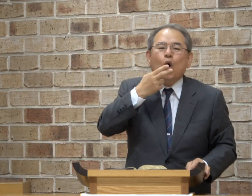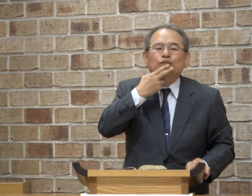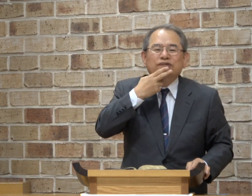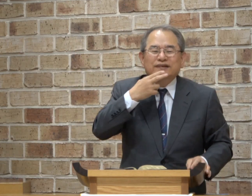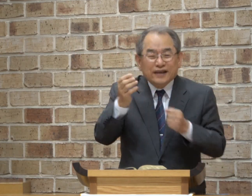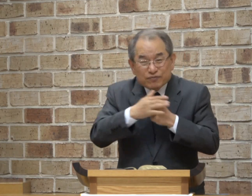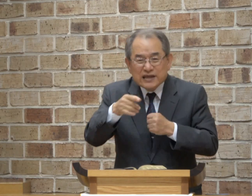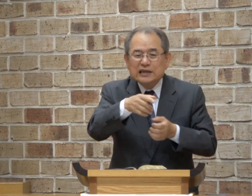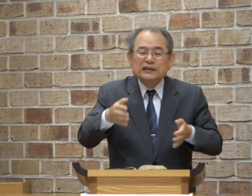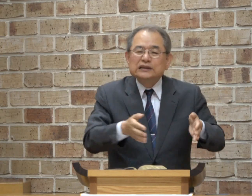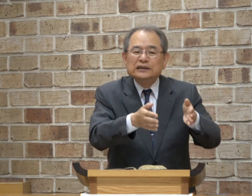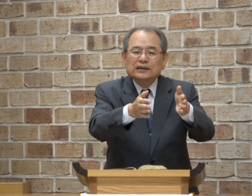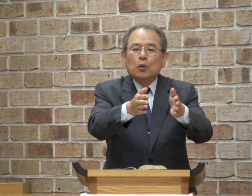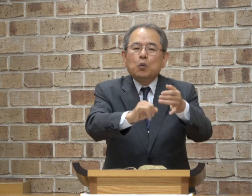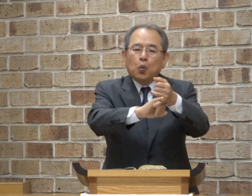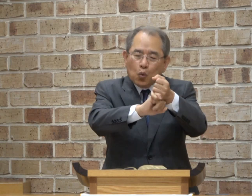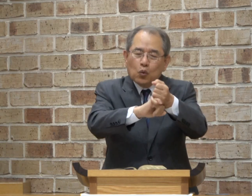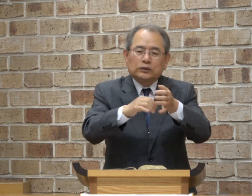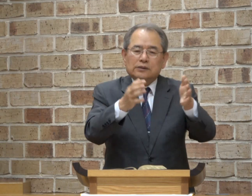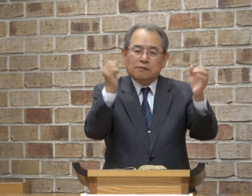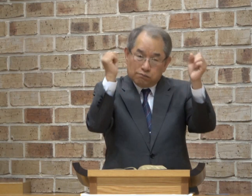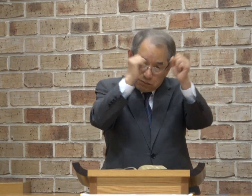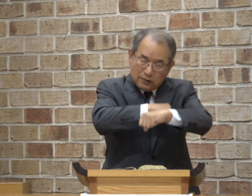성령이 없는 사람은 어떤 사람들인가?